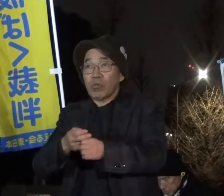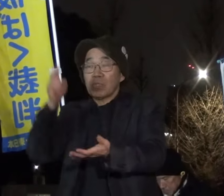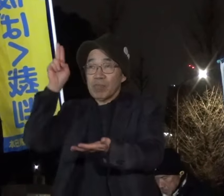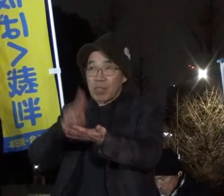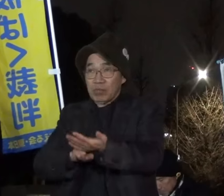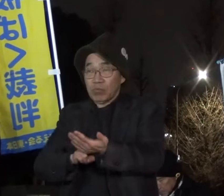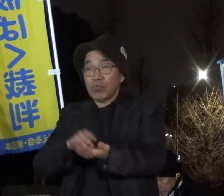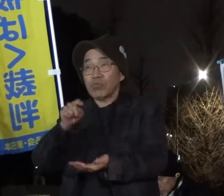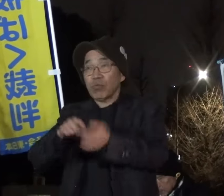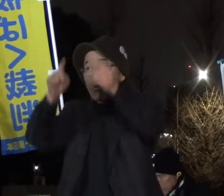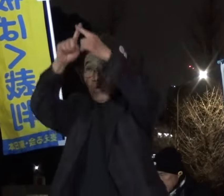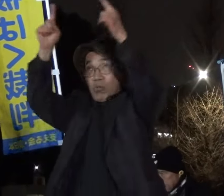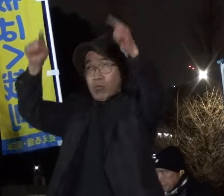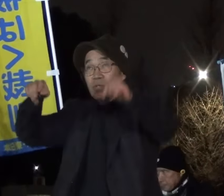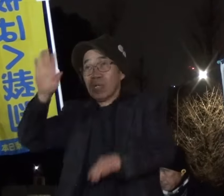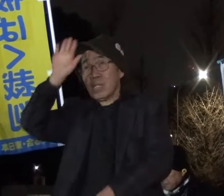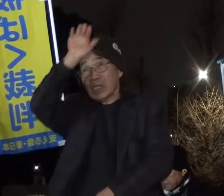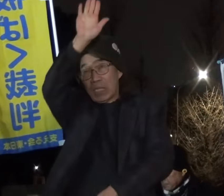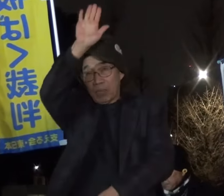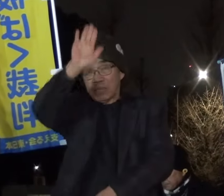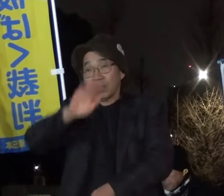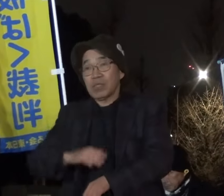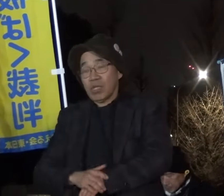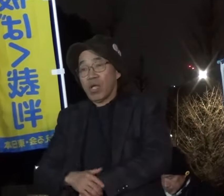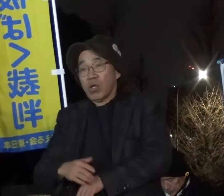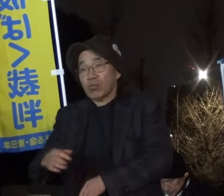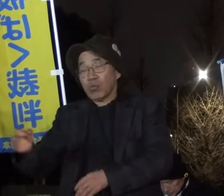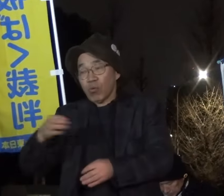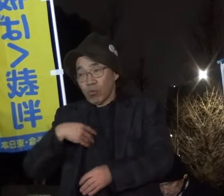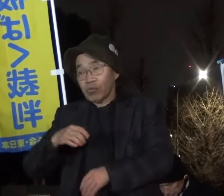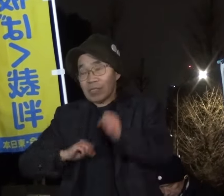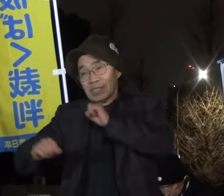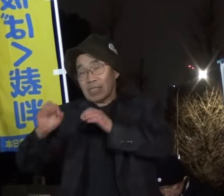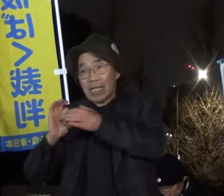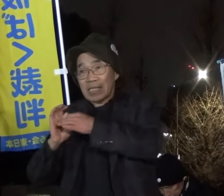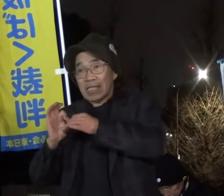ことを長年やっているから皆さんお客さんがこ